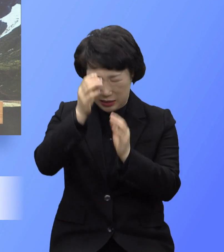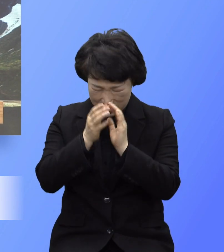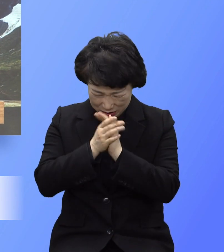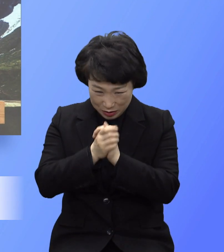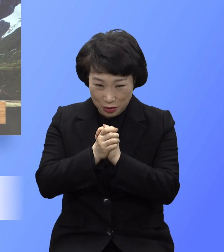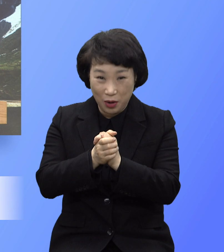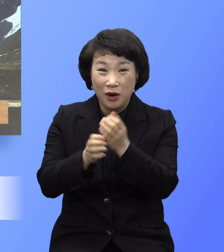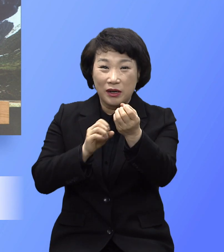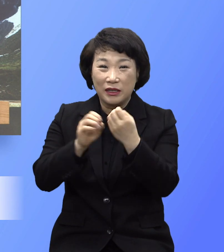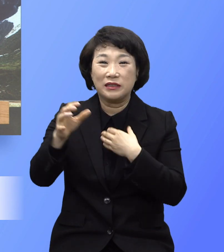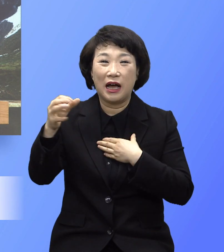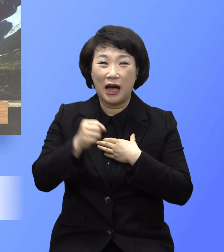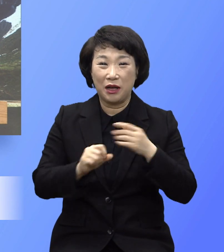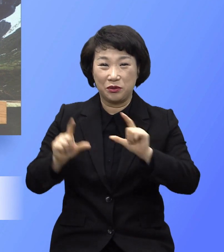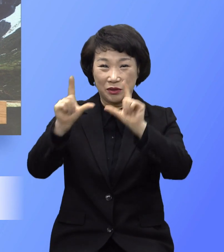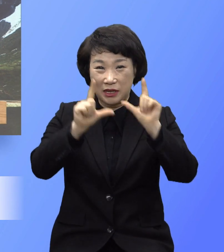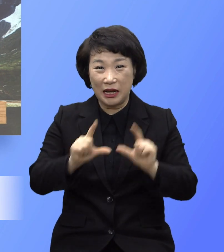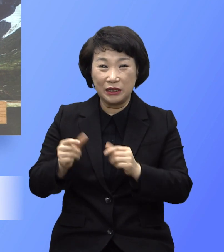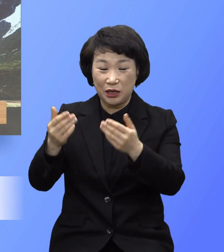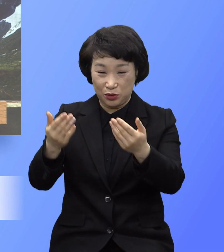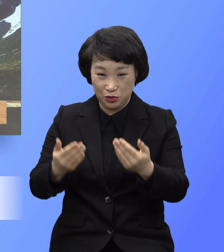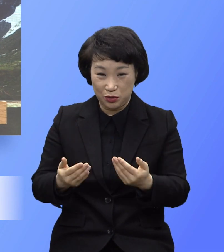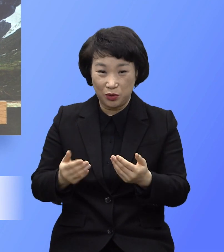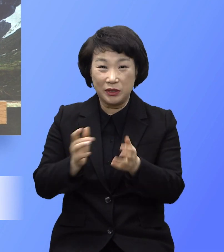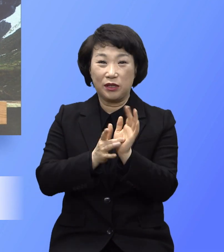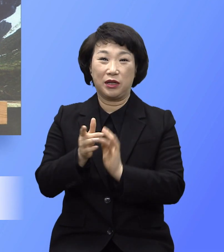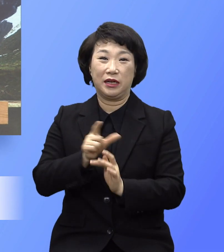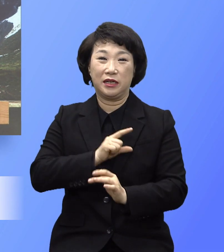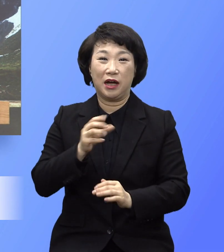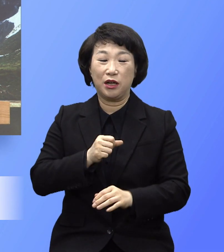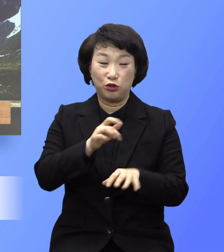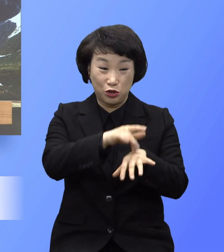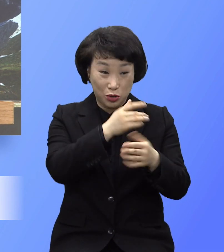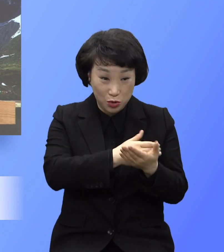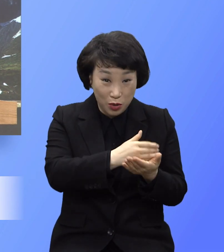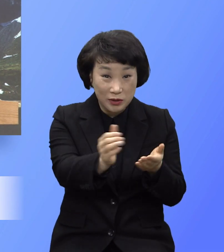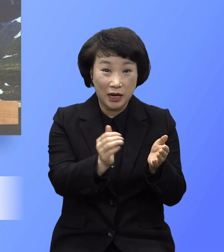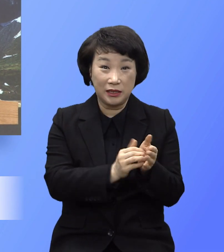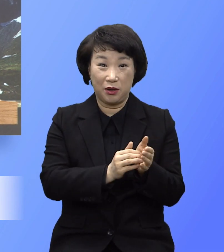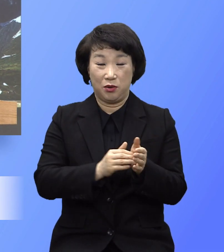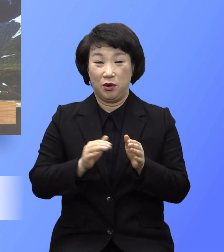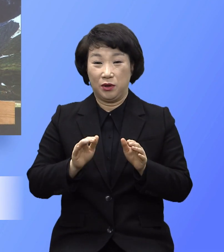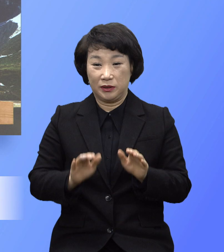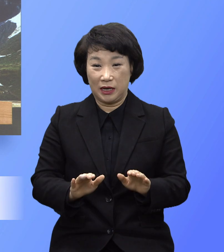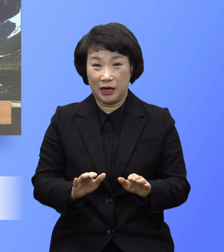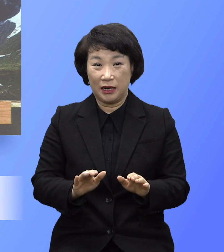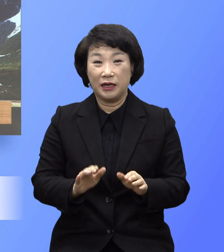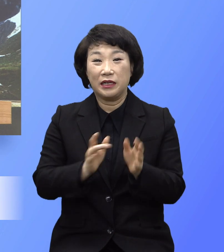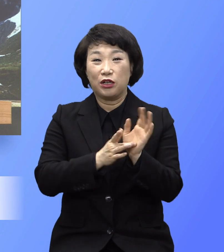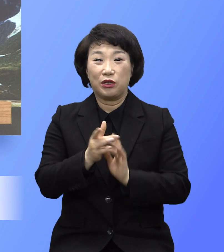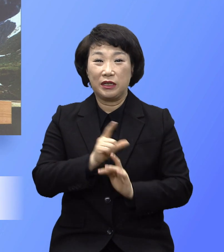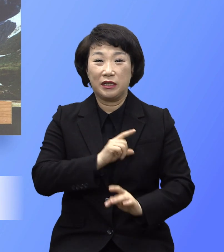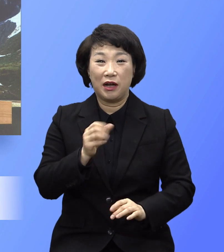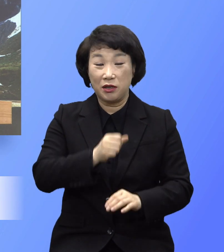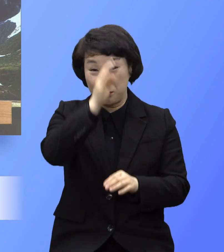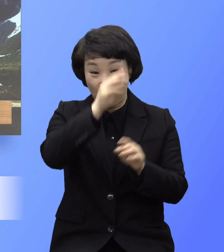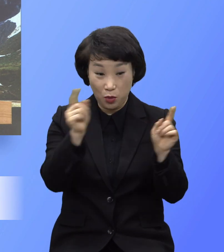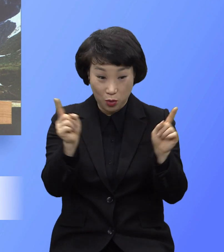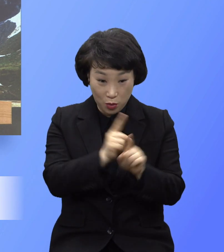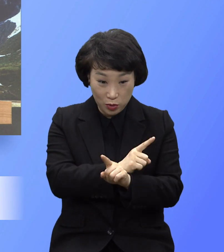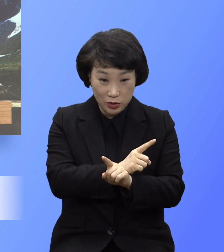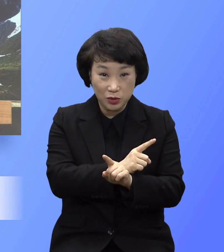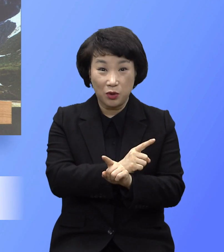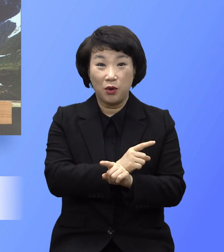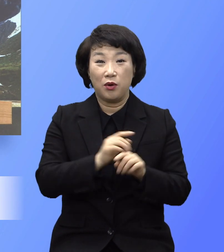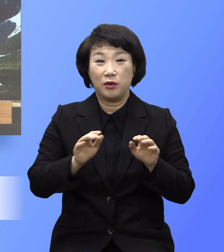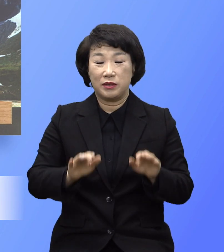기도해서 응답으로 살게 하시고 그 이름으로 귀신을 쫓아내게 하시고 그 이름으로 병을 고치게